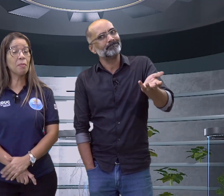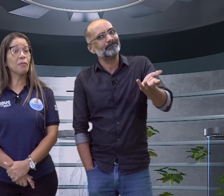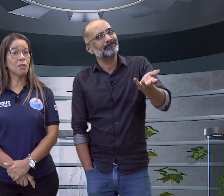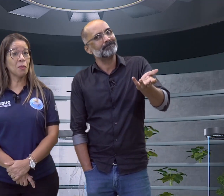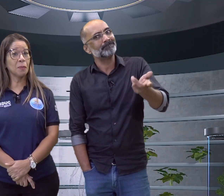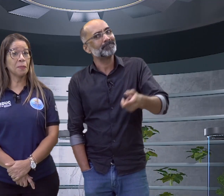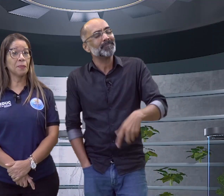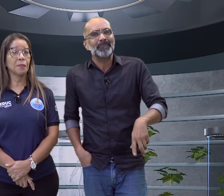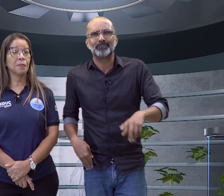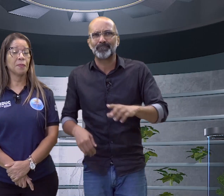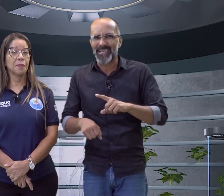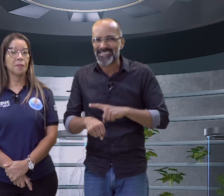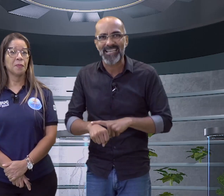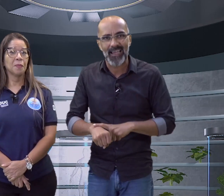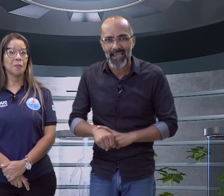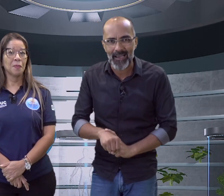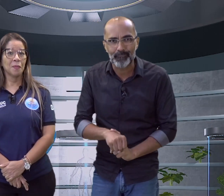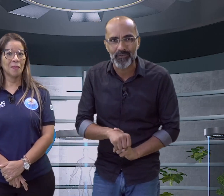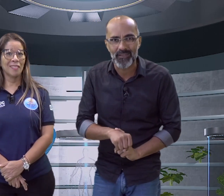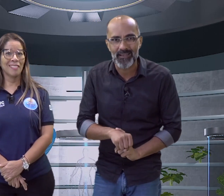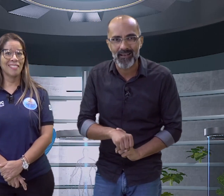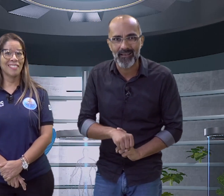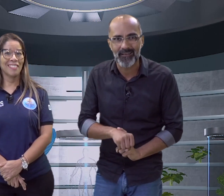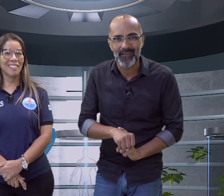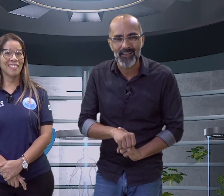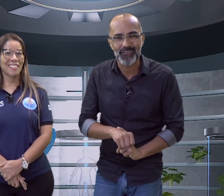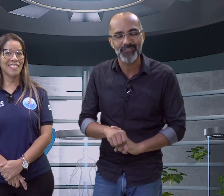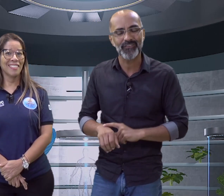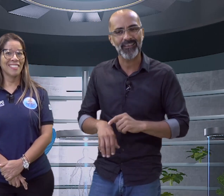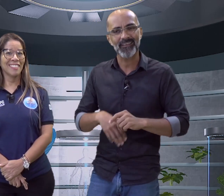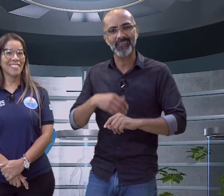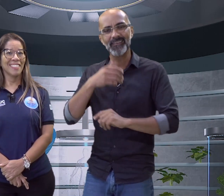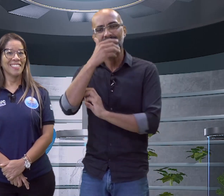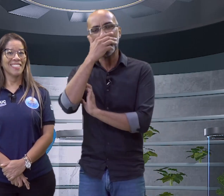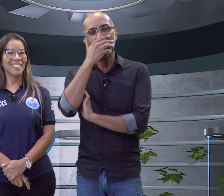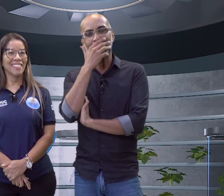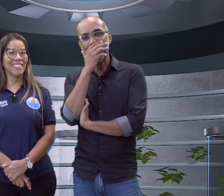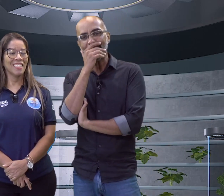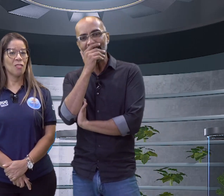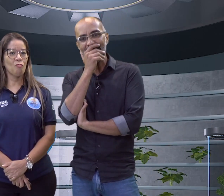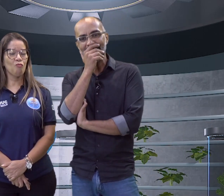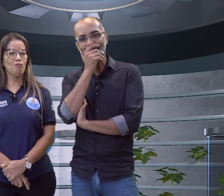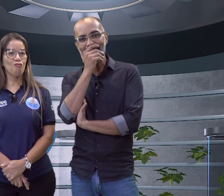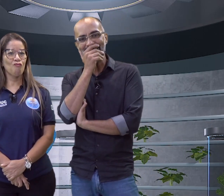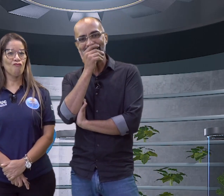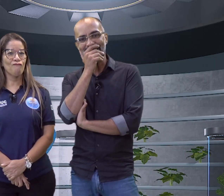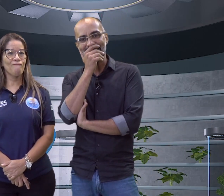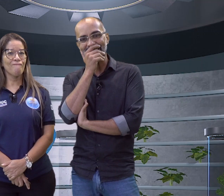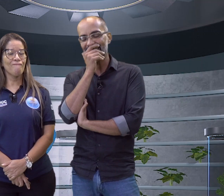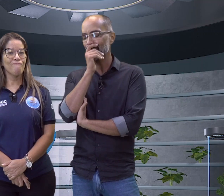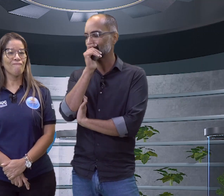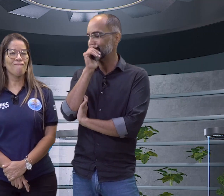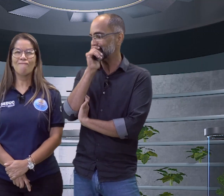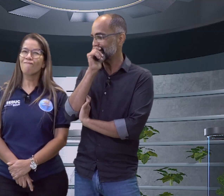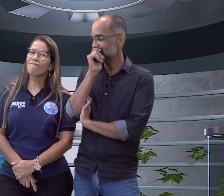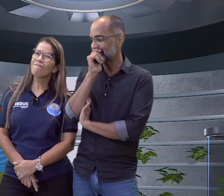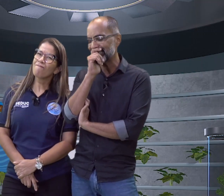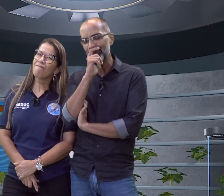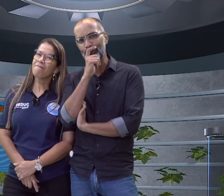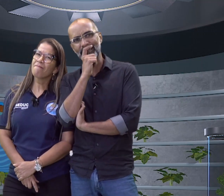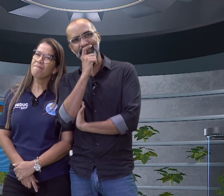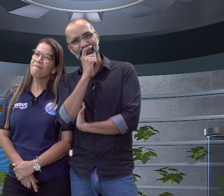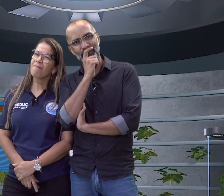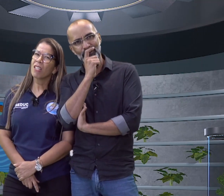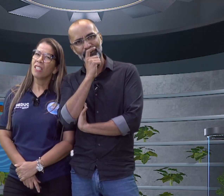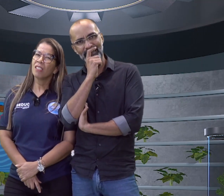que sim, professor. Passa rápido, né, galera? A gente fica aqui. Tabita, e aí, como é que será? Será que deu tudo certo? Será